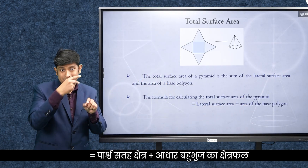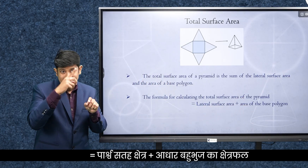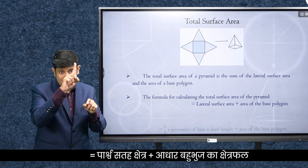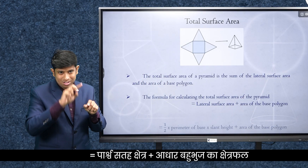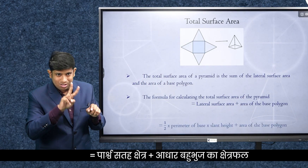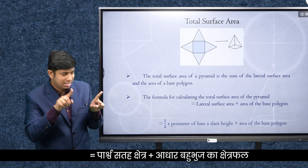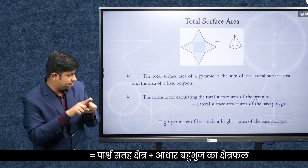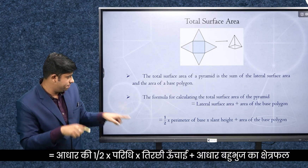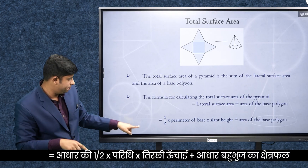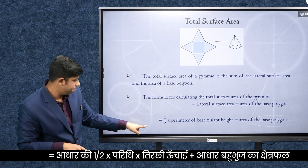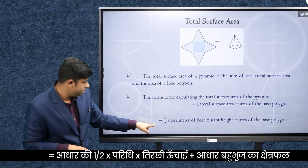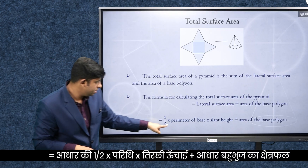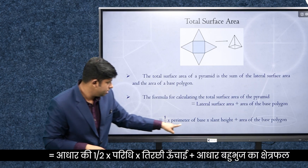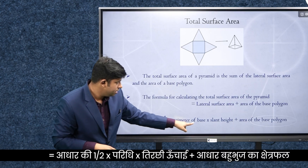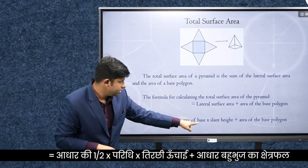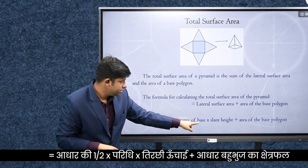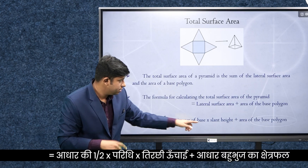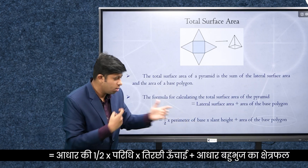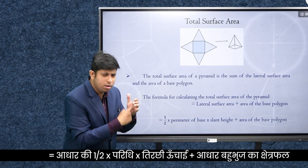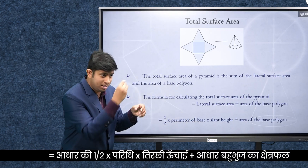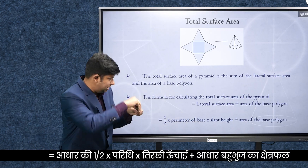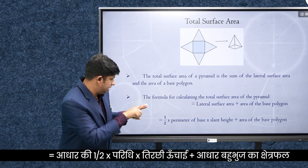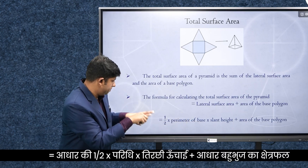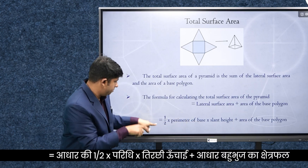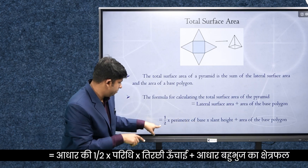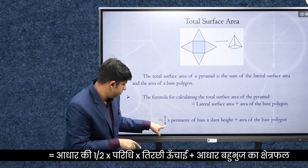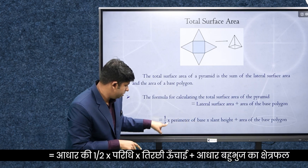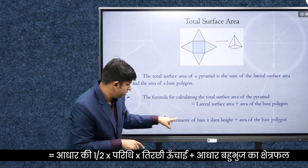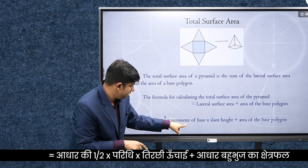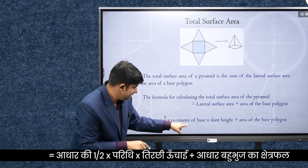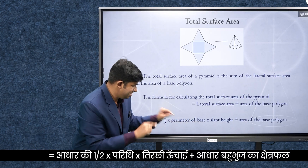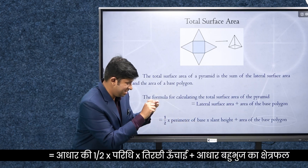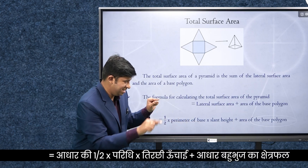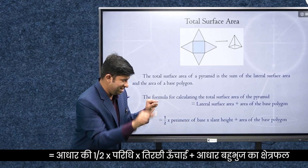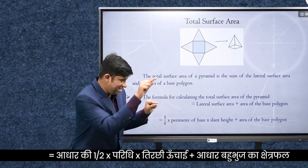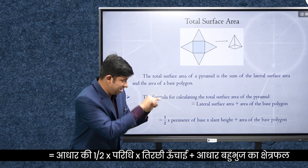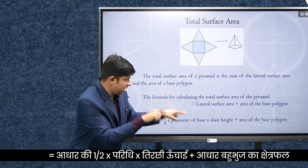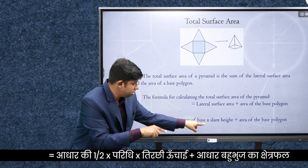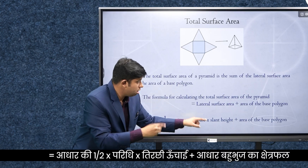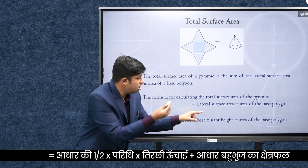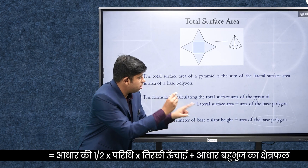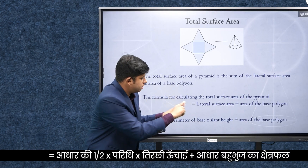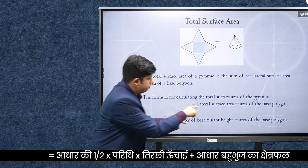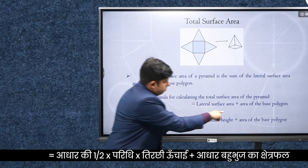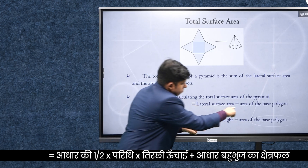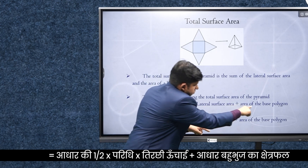का क्षेत्रफल इज इक्वल आधार की 1/2 इंटू परिधि इंटू तिरछी ऊंचाई प्लस आधार बहुभुज